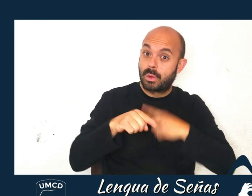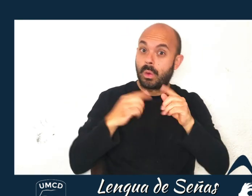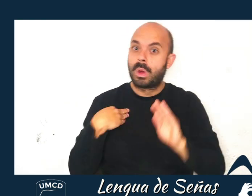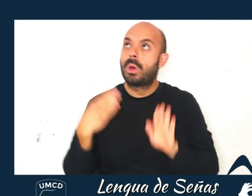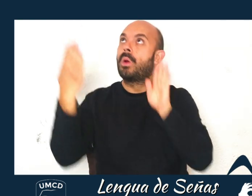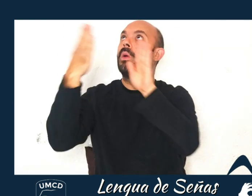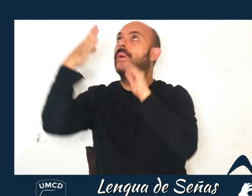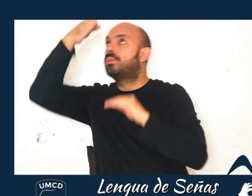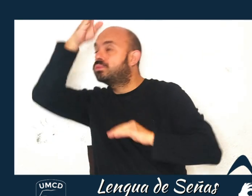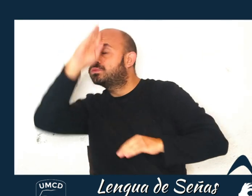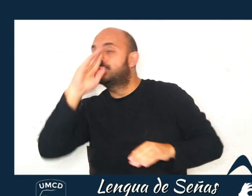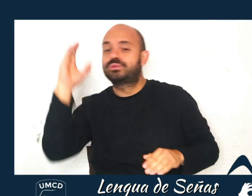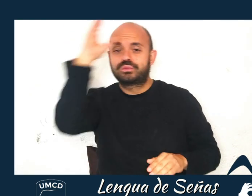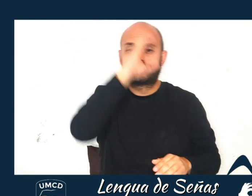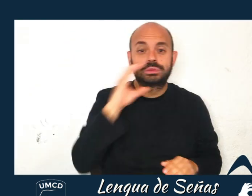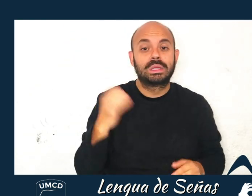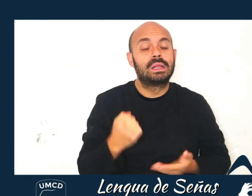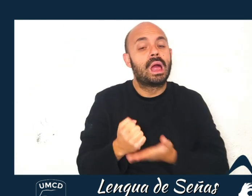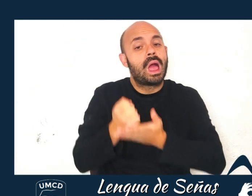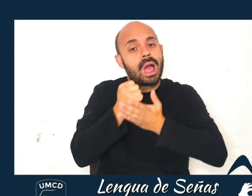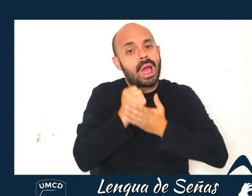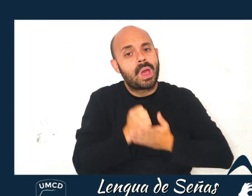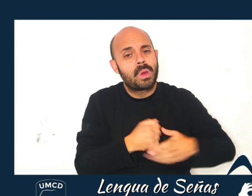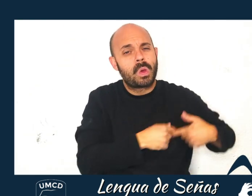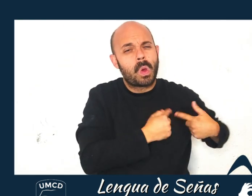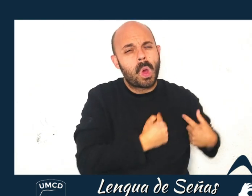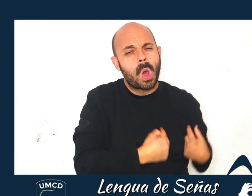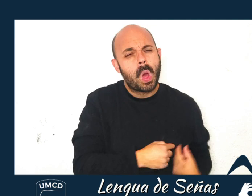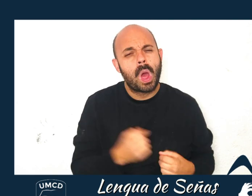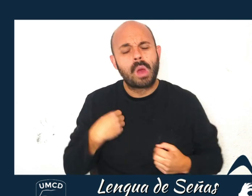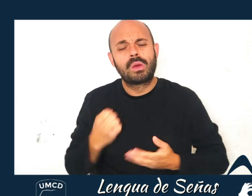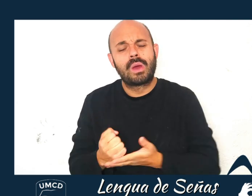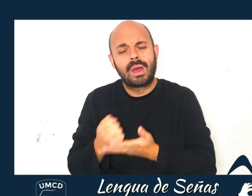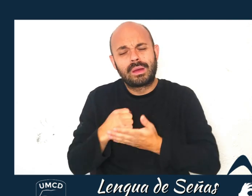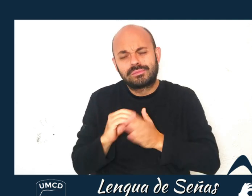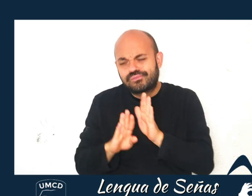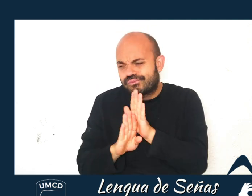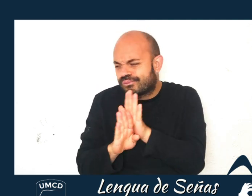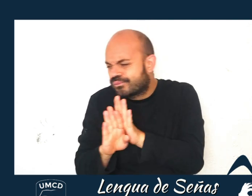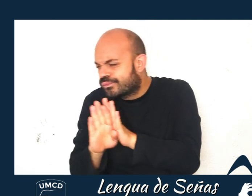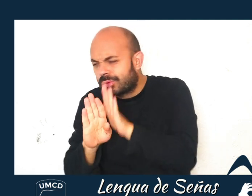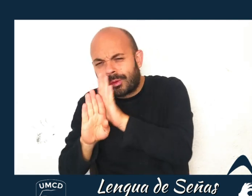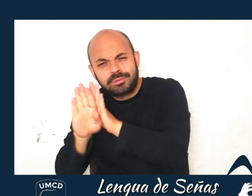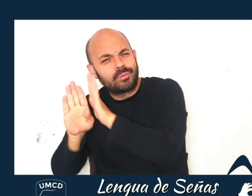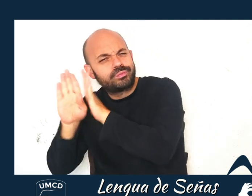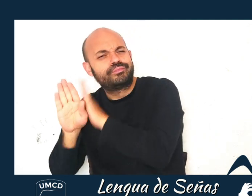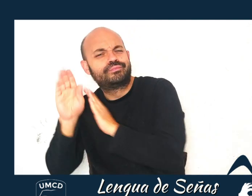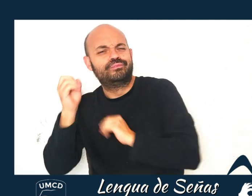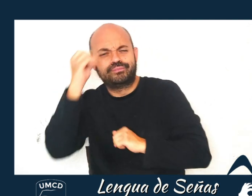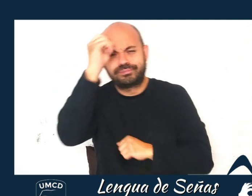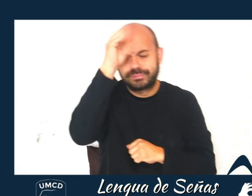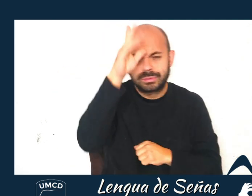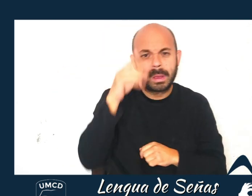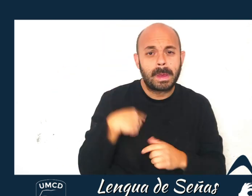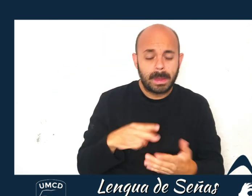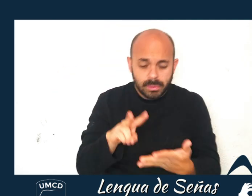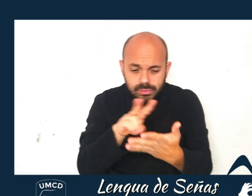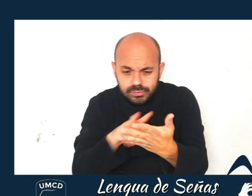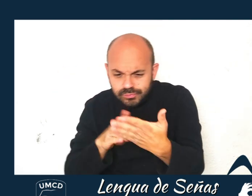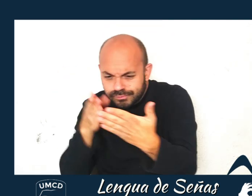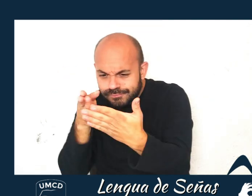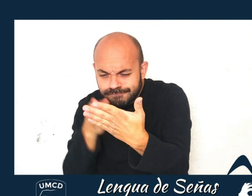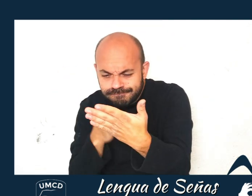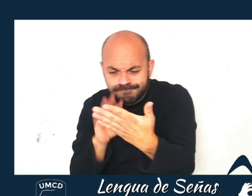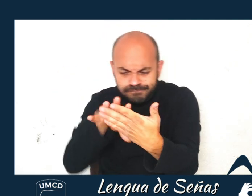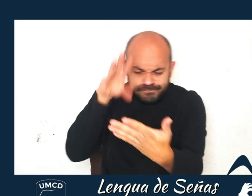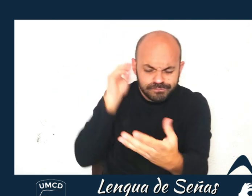de corazón, buscar a Dios, y Él nos va a ayudar a entender. Entre más conocemos de Dios, entre más conocemos de su palabra,